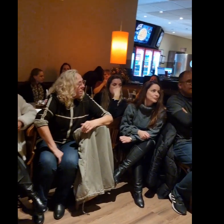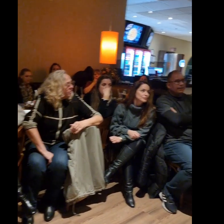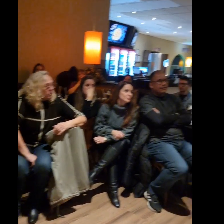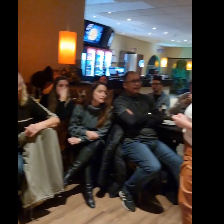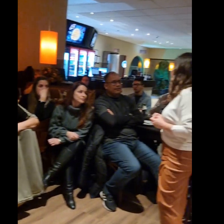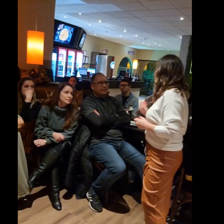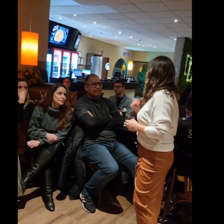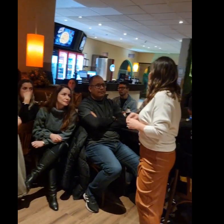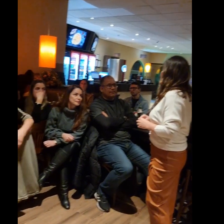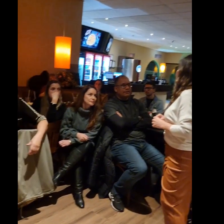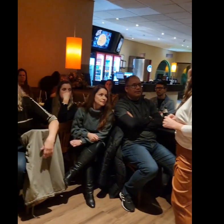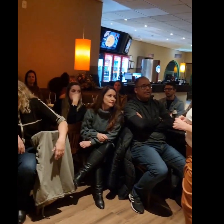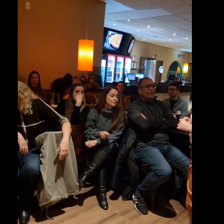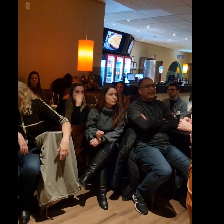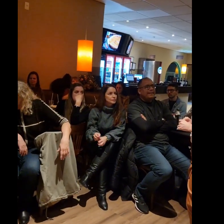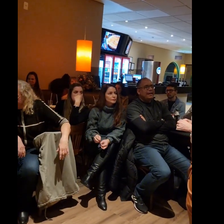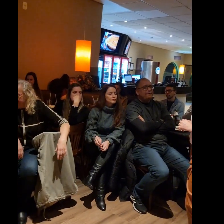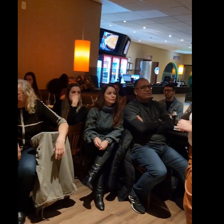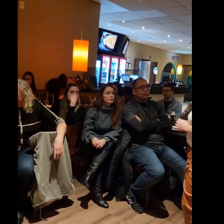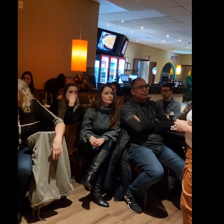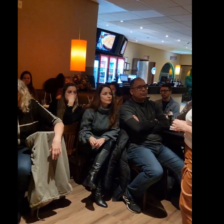Escreve o nome. Qual que é o teu sinal?